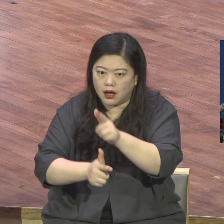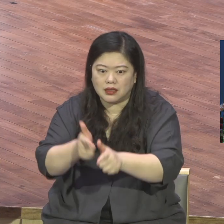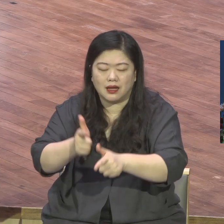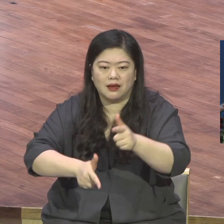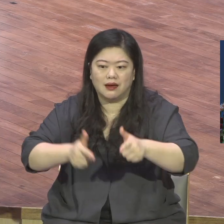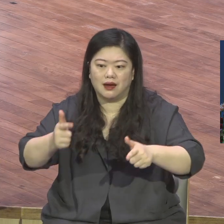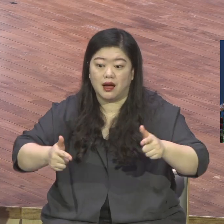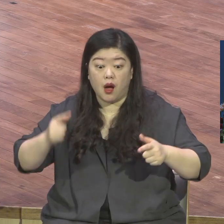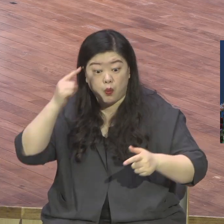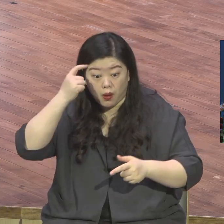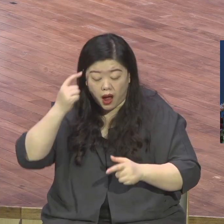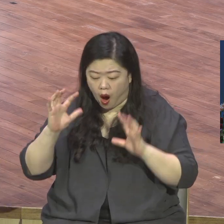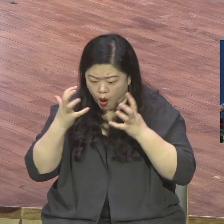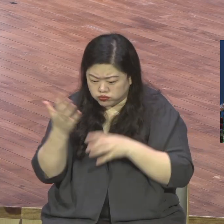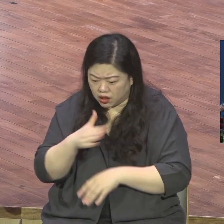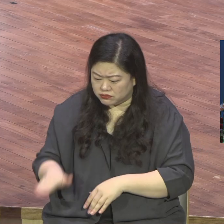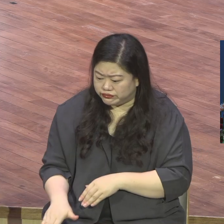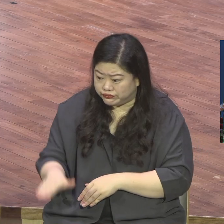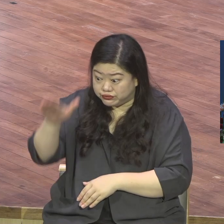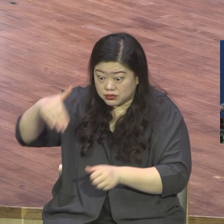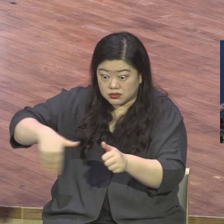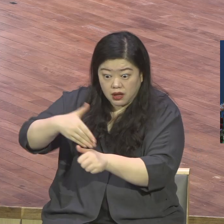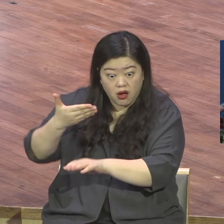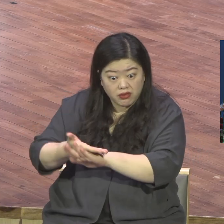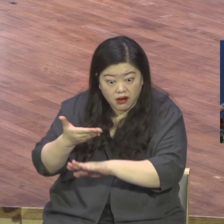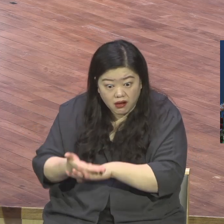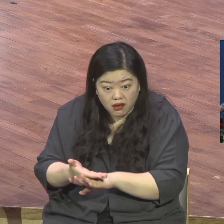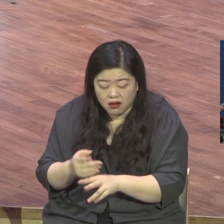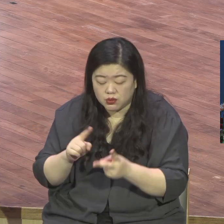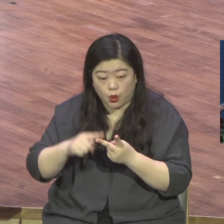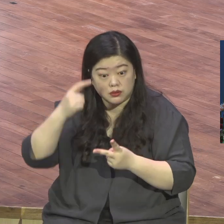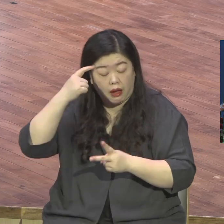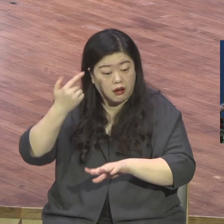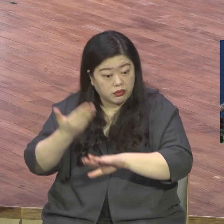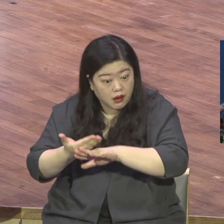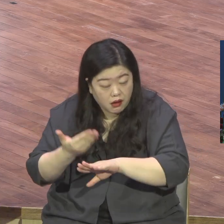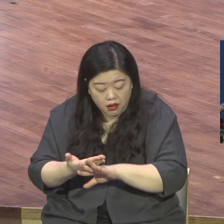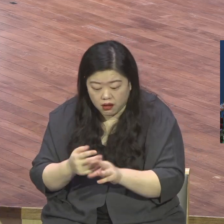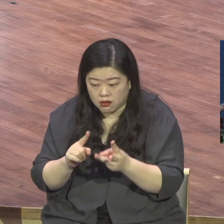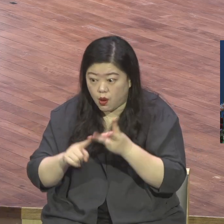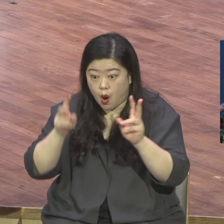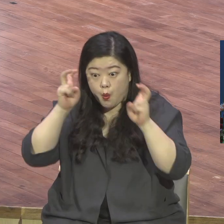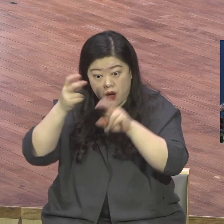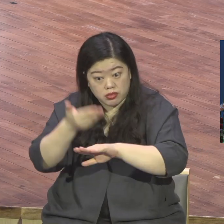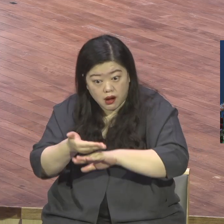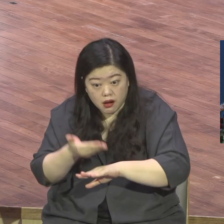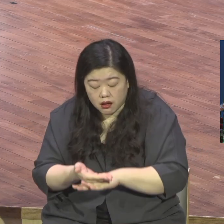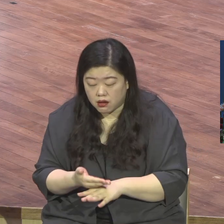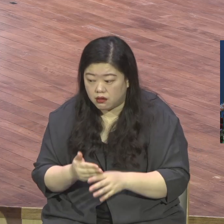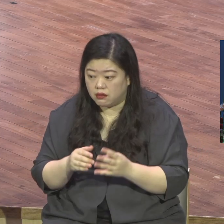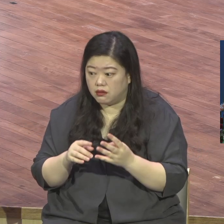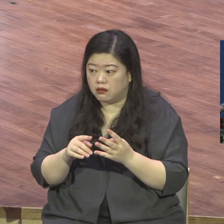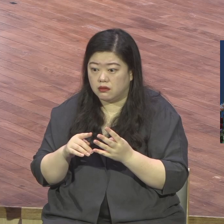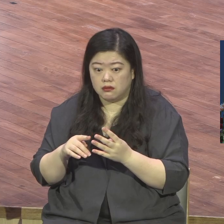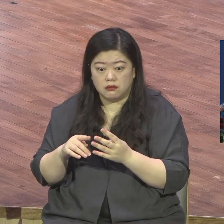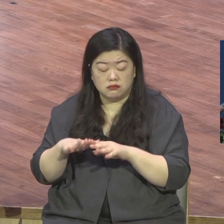살아온 배경이 다 달라요. 다 달라요. 생각과 행동이 다 달라요. 표현이 다 달라요.